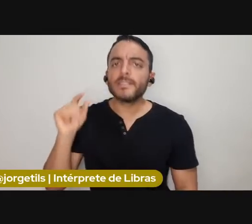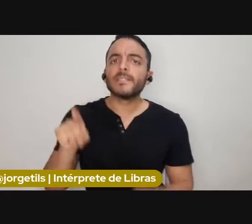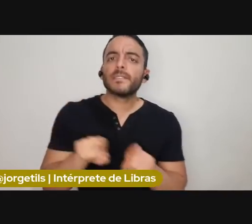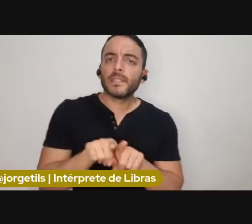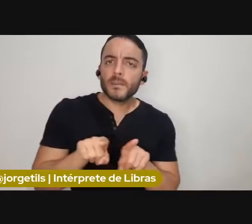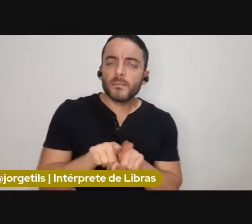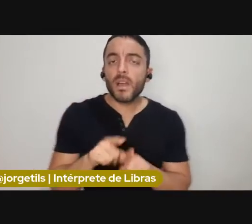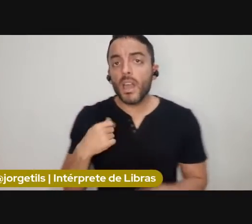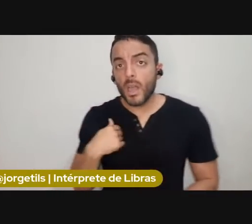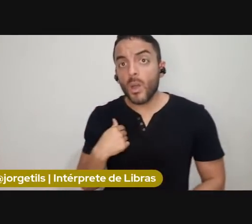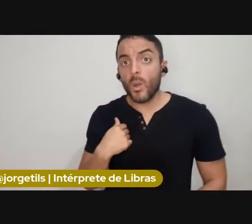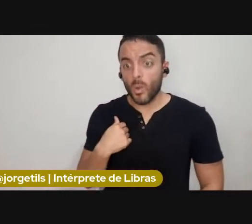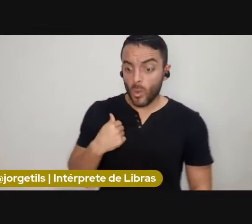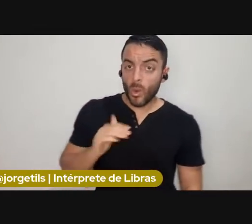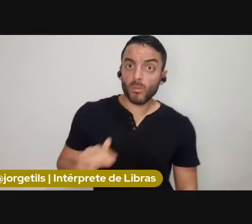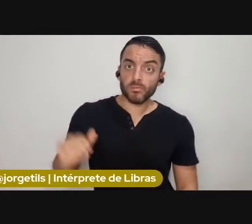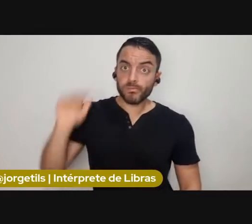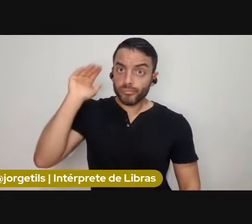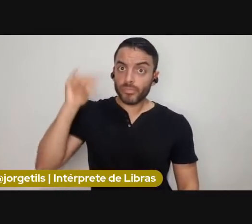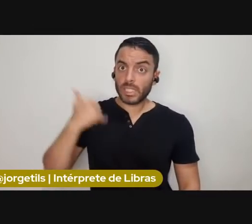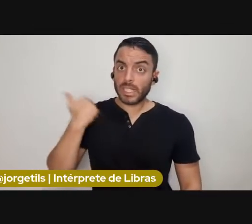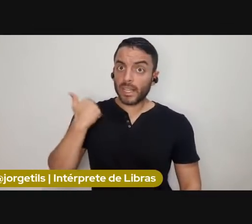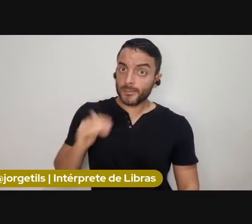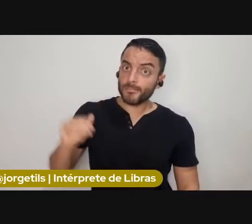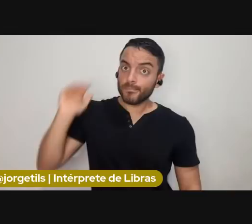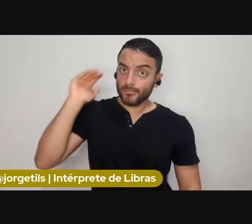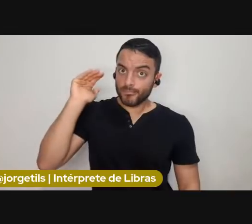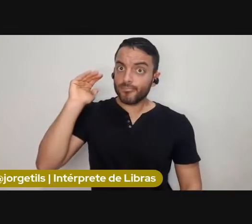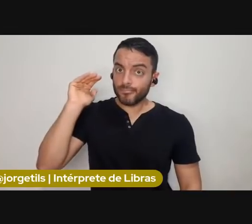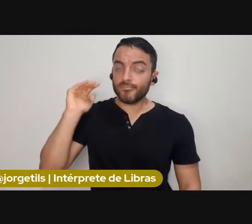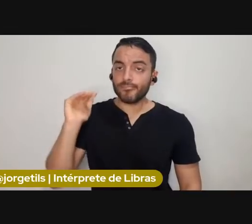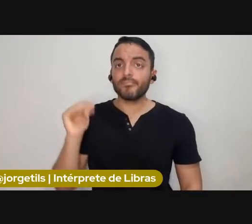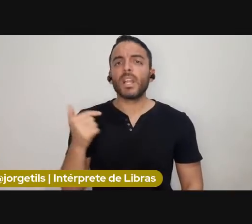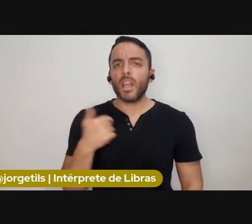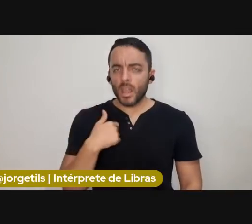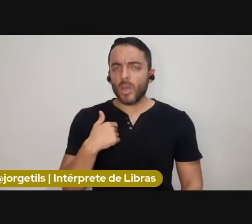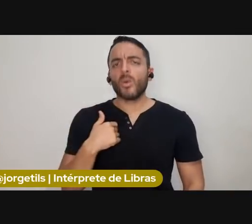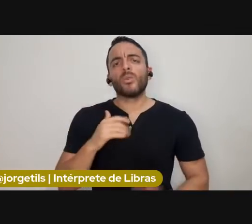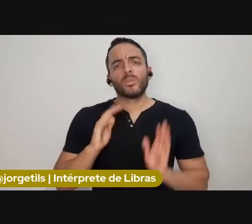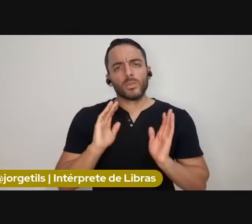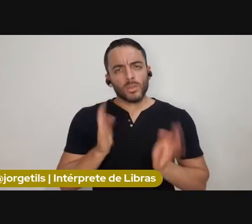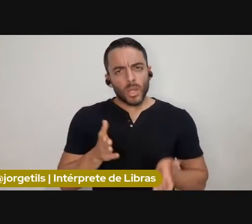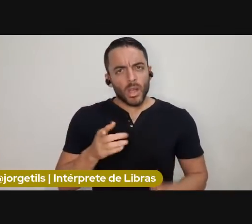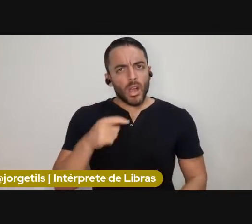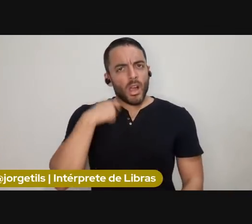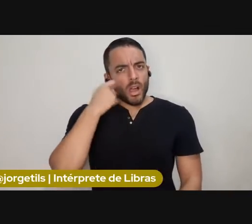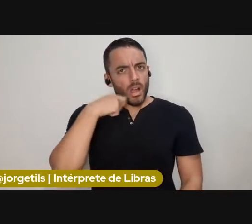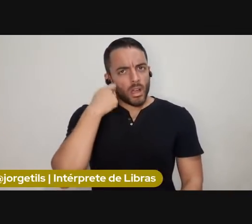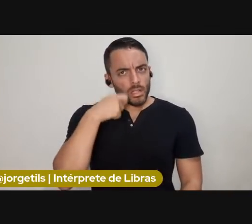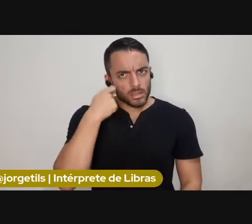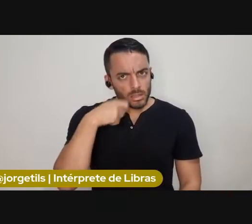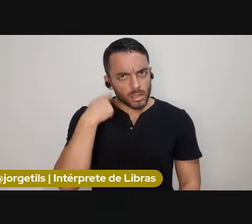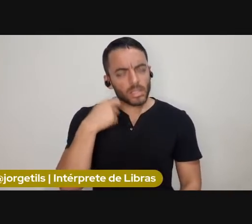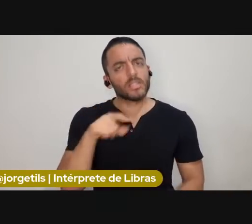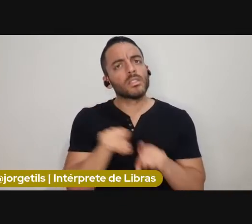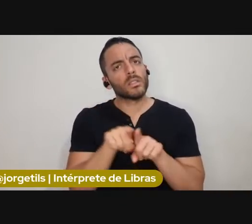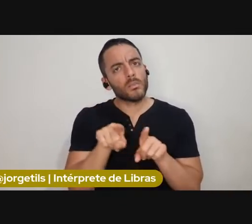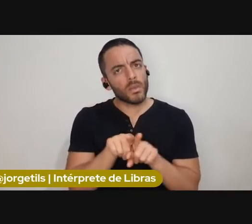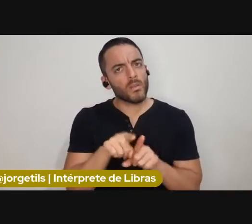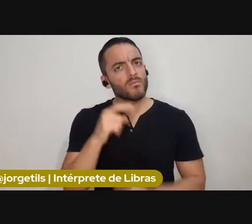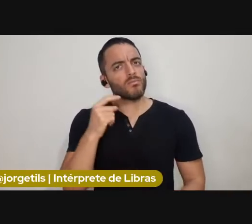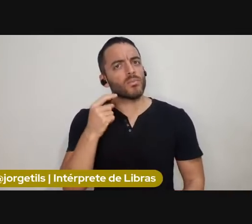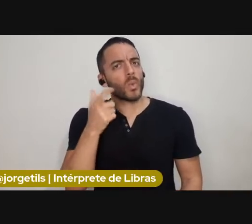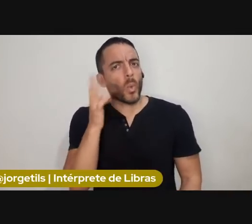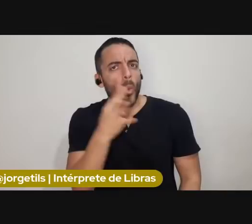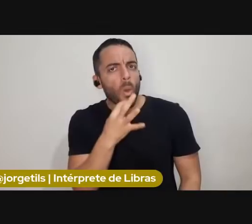adulta, já depois de me tornar um artista, de me tornar um manipulador dos sons e das